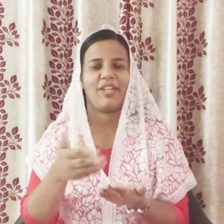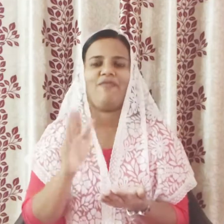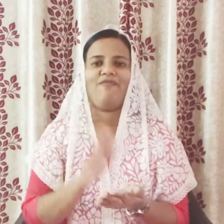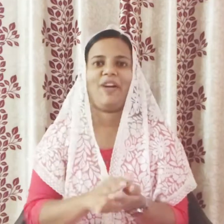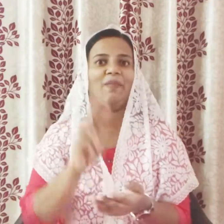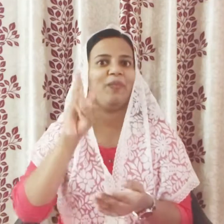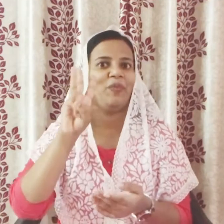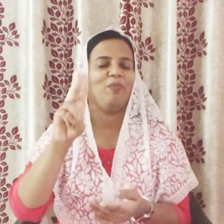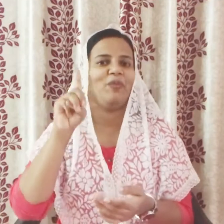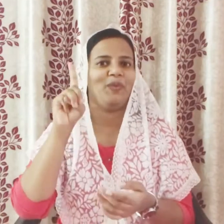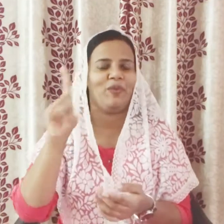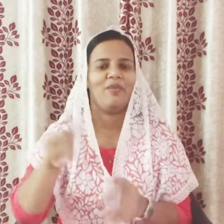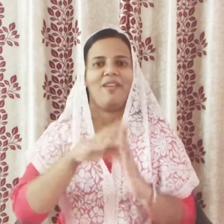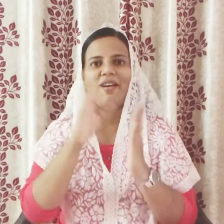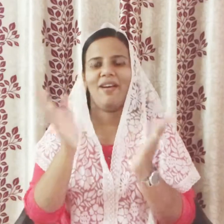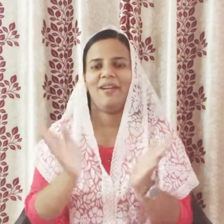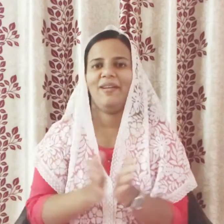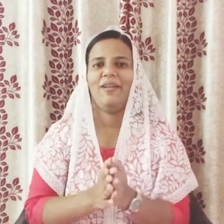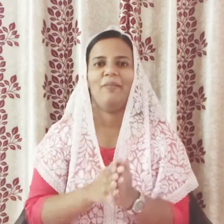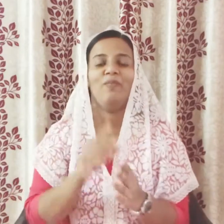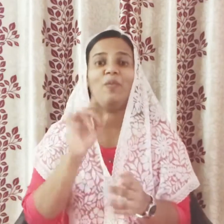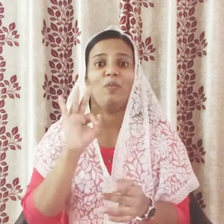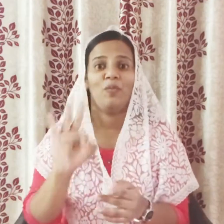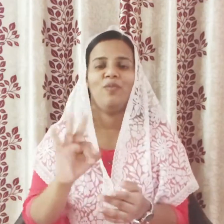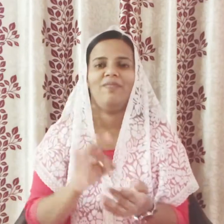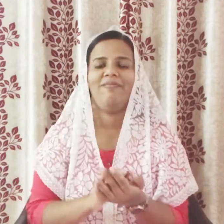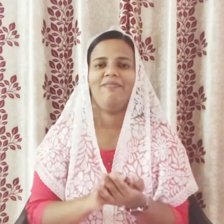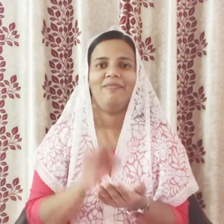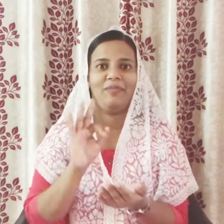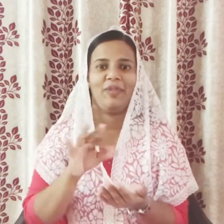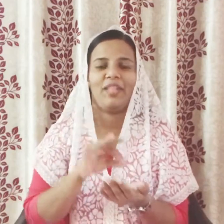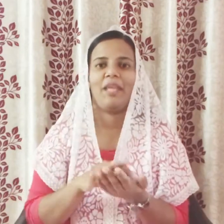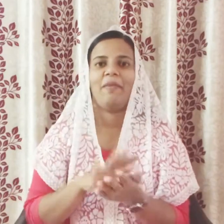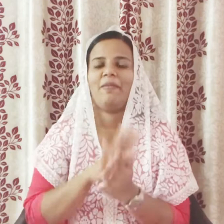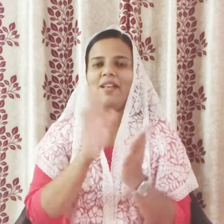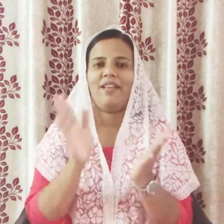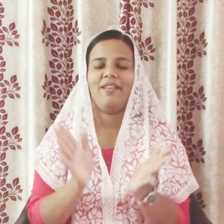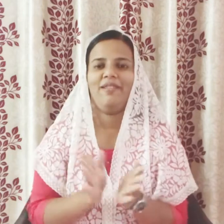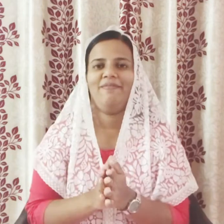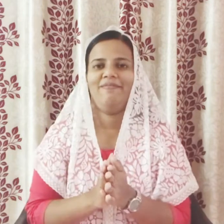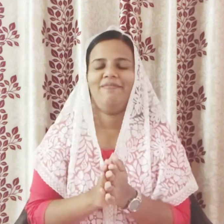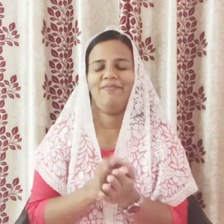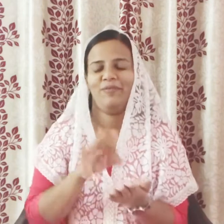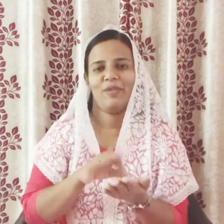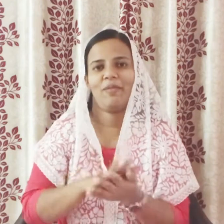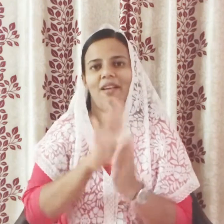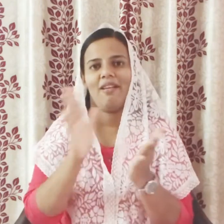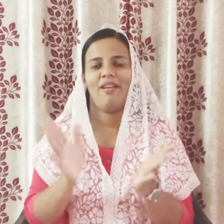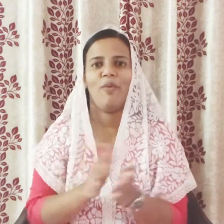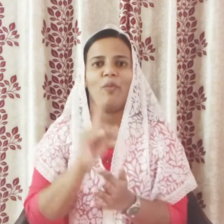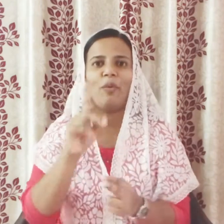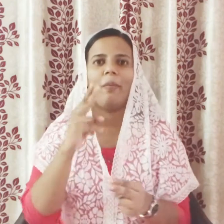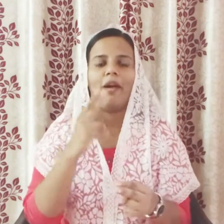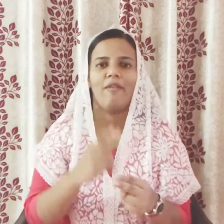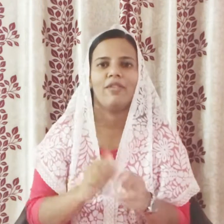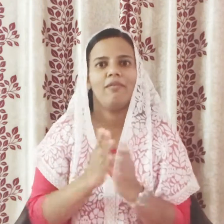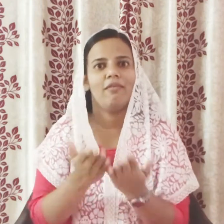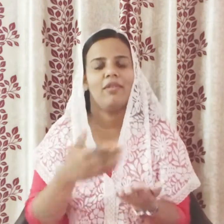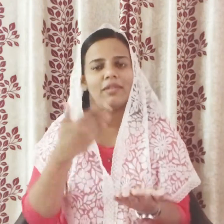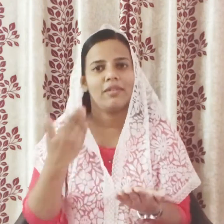വായിക്കുകയാണെങ്കിൽ 31-ാം തീയതി ആകുമ്പോൾ, നമ്മൾ 31-ാം തീയതി മീറ്റിങ്ങിൽ നമ്മൾ പങ്കെടുക്കുമ്പോൾ നമുക്ക് പുതിയ നിയമം മുഴുവനും ഒരു പ്രാവശ്യം കൂടെ